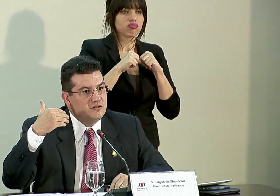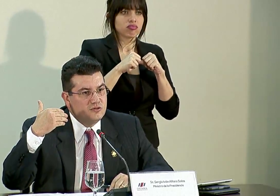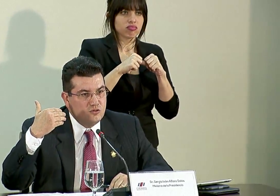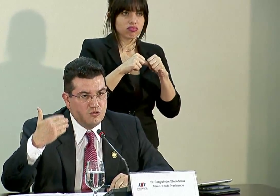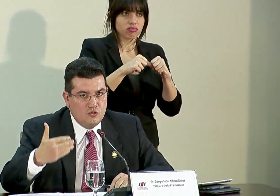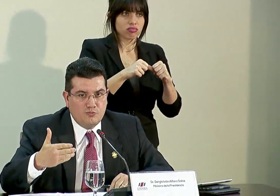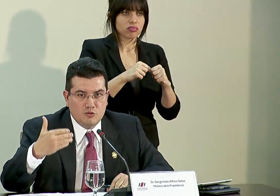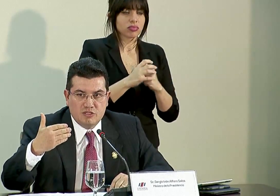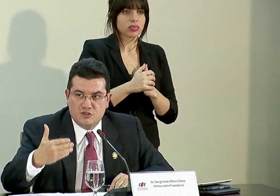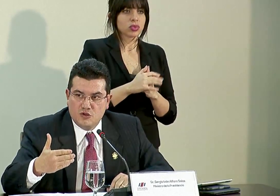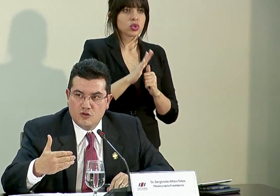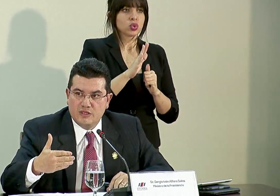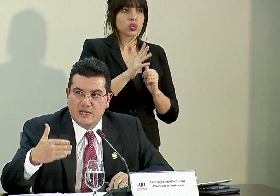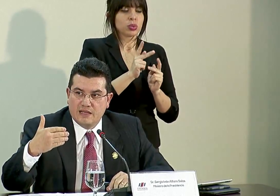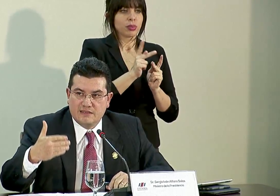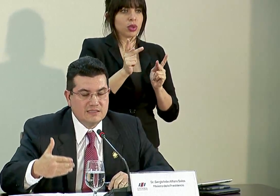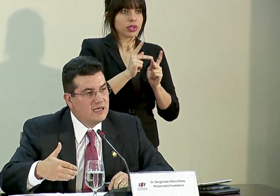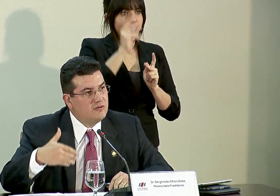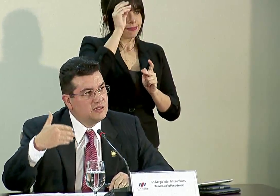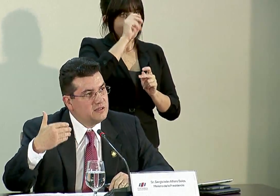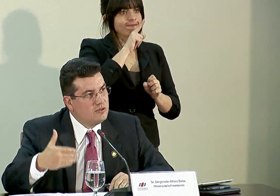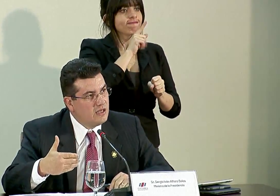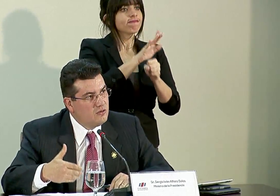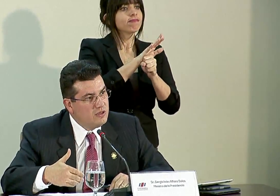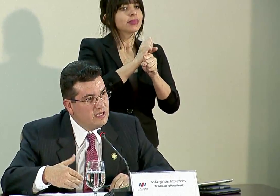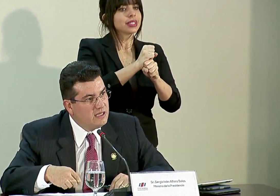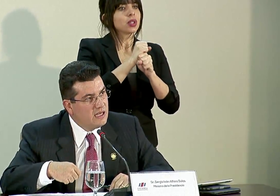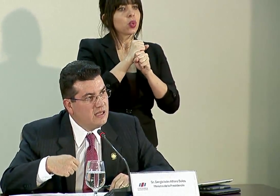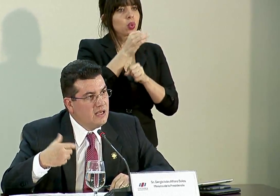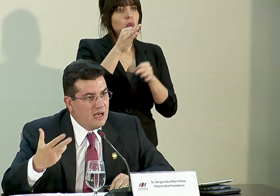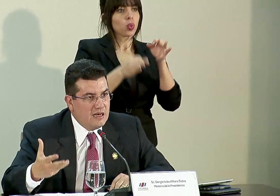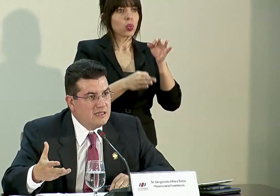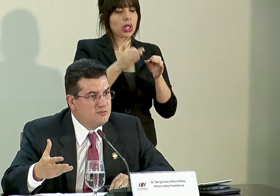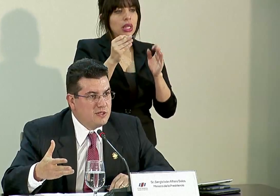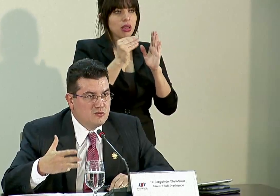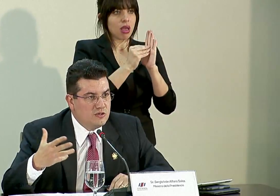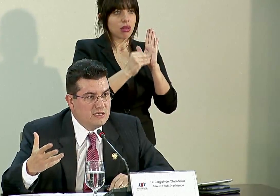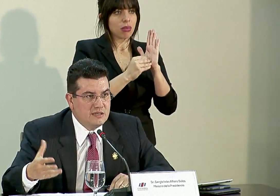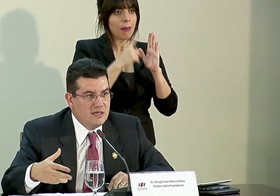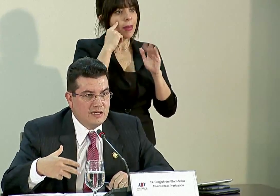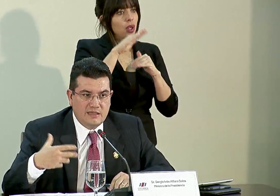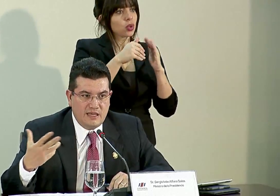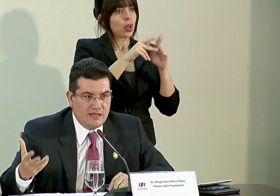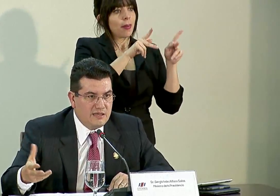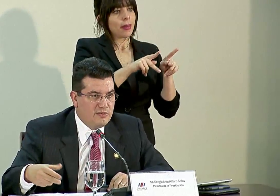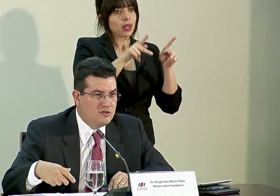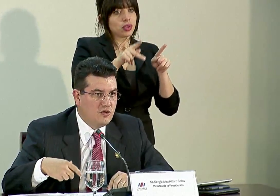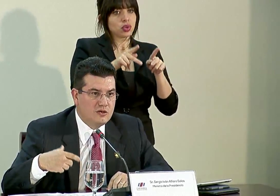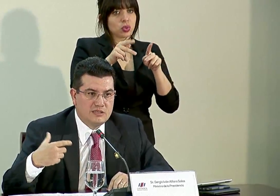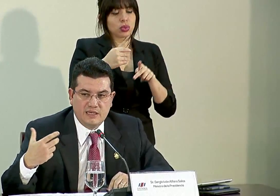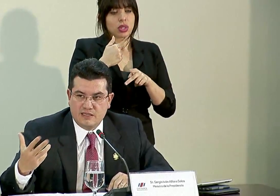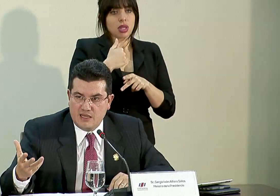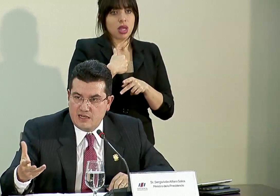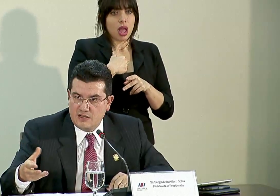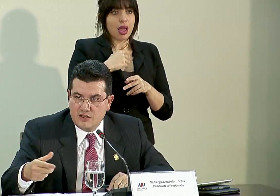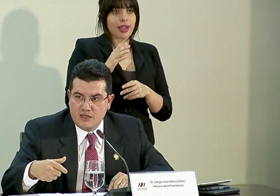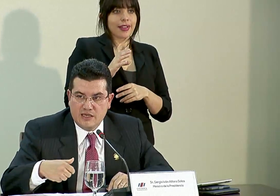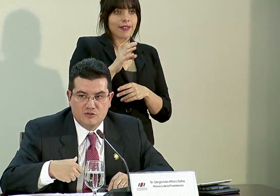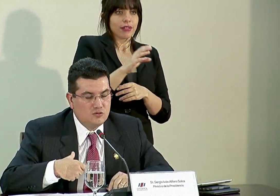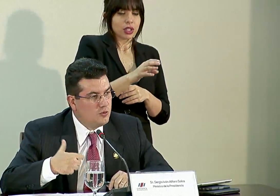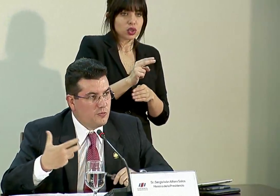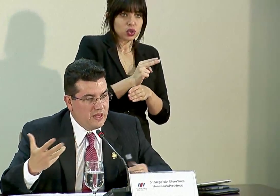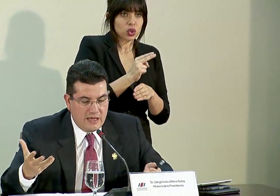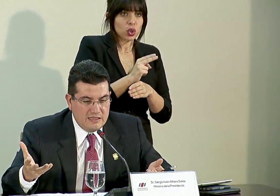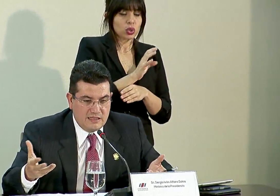su posición de garantizar una seguridad jurídica a las personas que tienen inversiones y que tienen